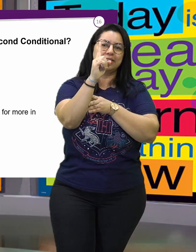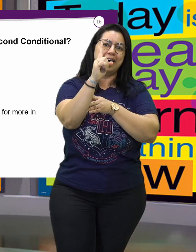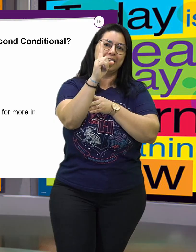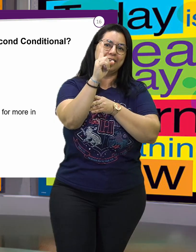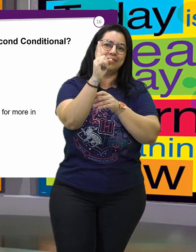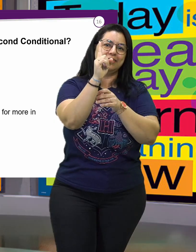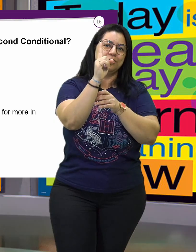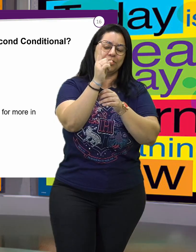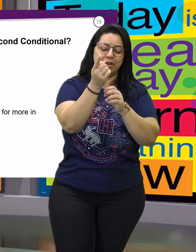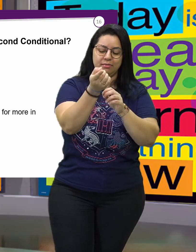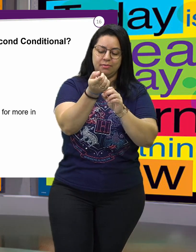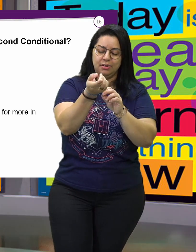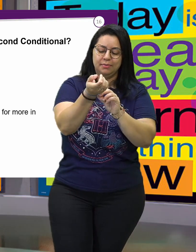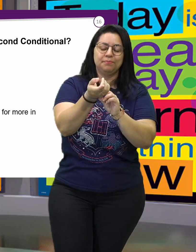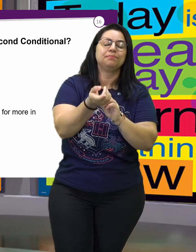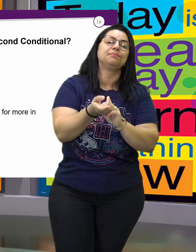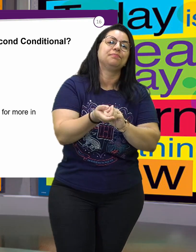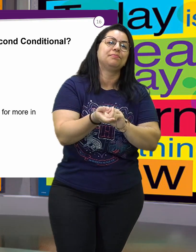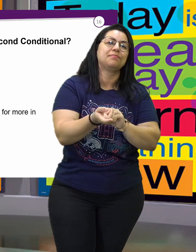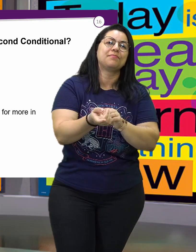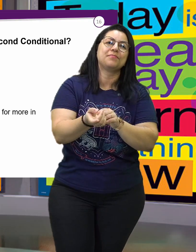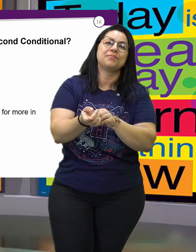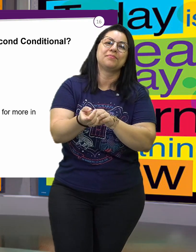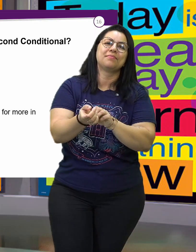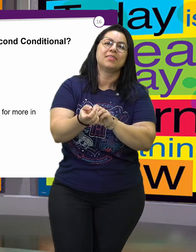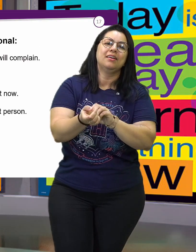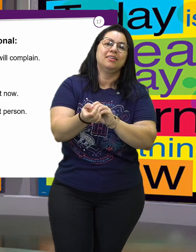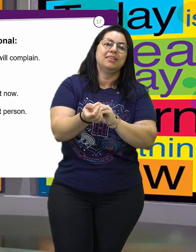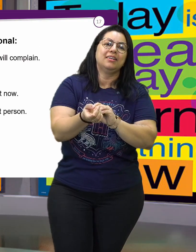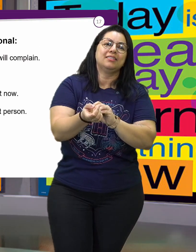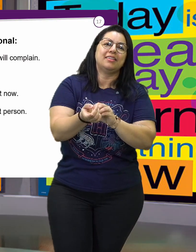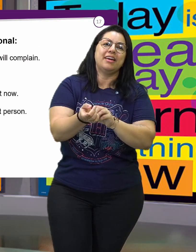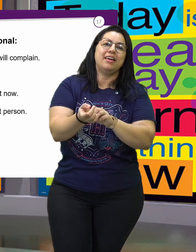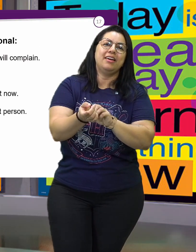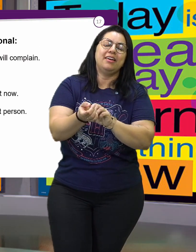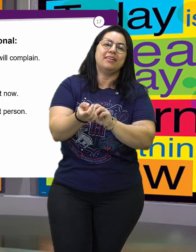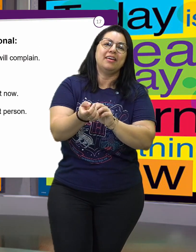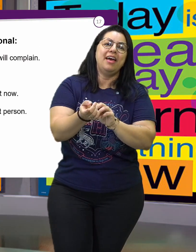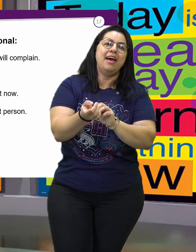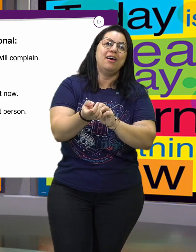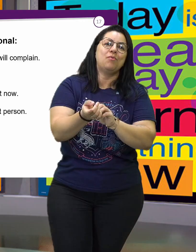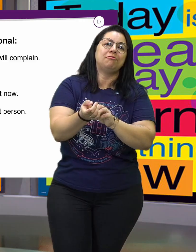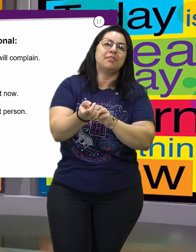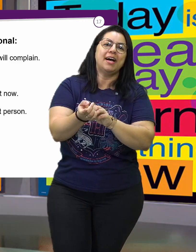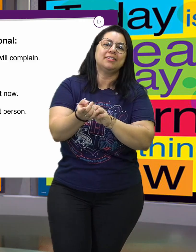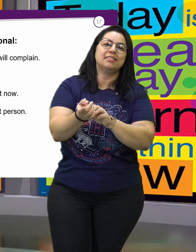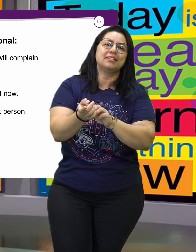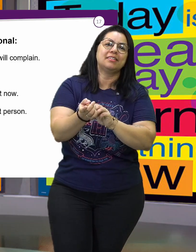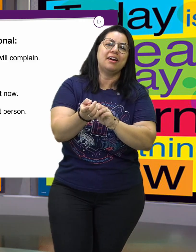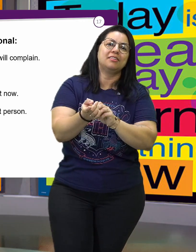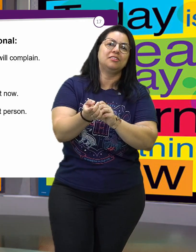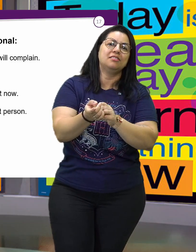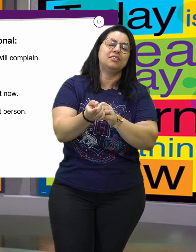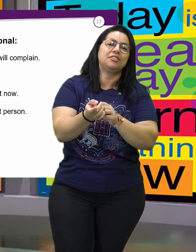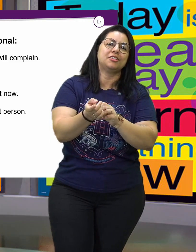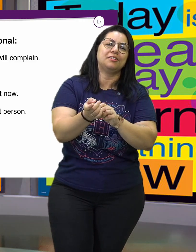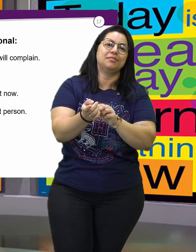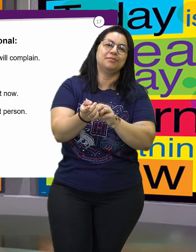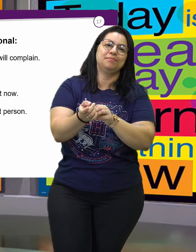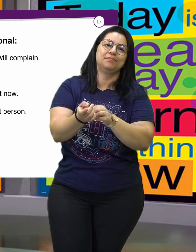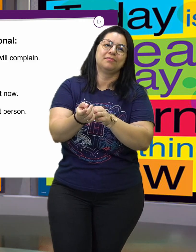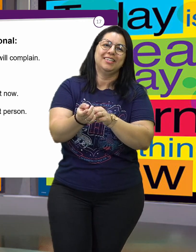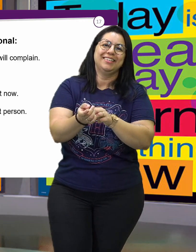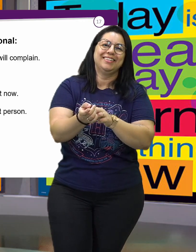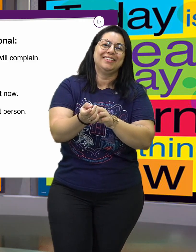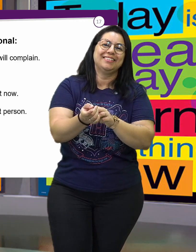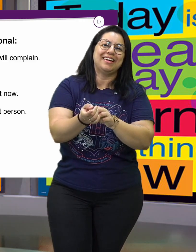Uma que está na zero, né? Muito bem. E temos mais uma, na número 3. É uma frase na second